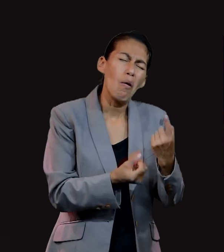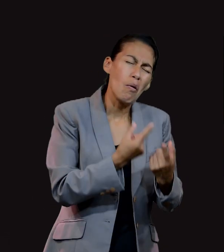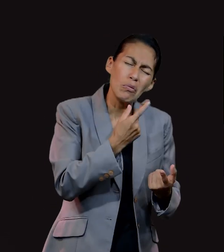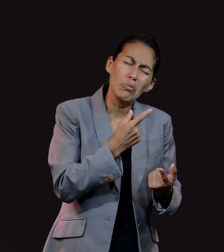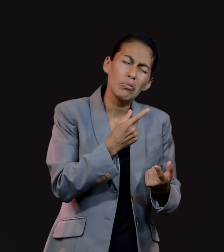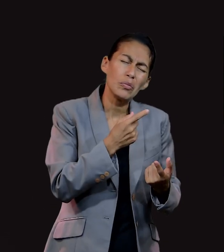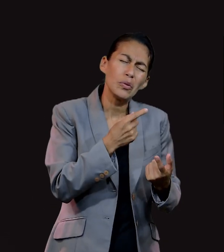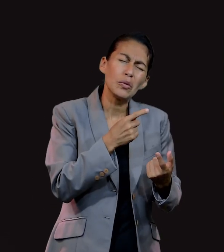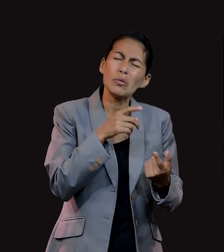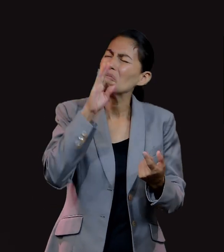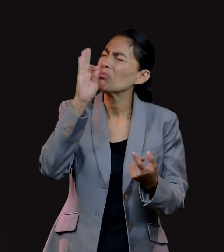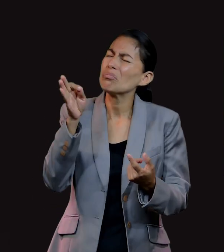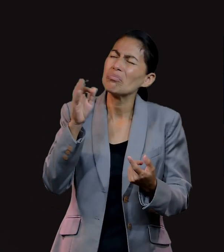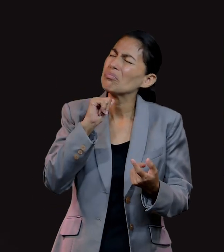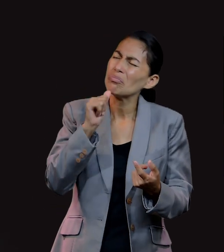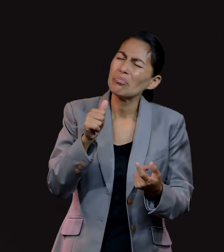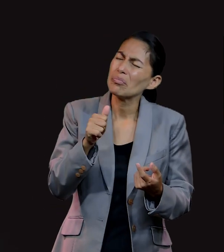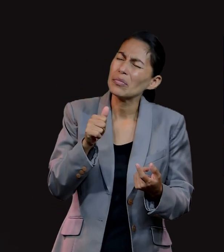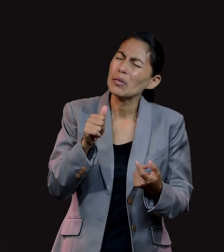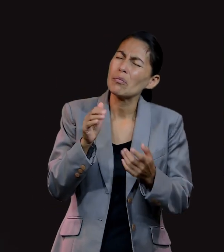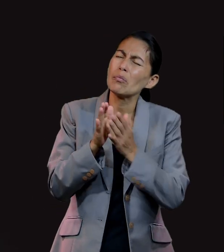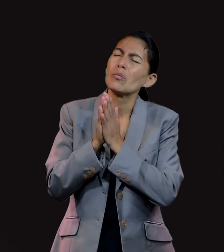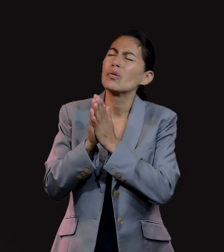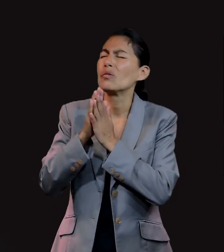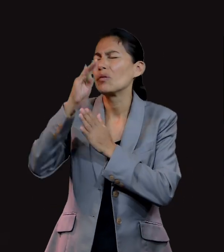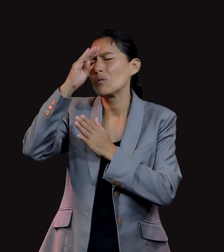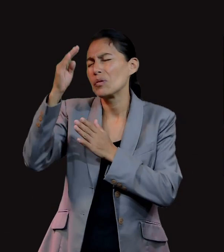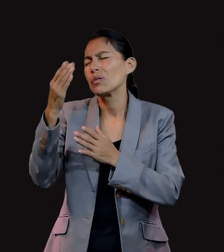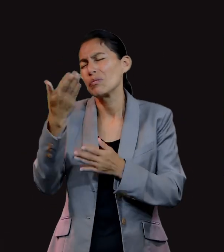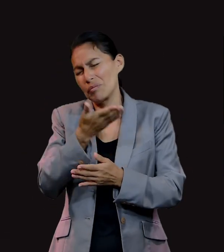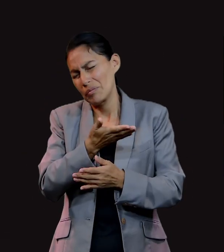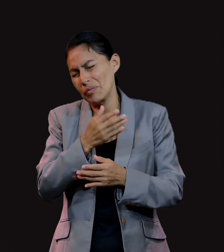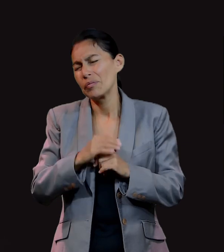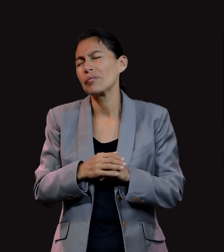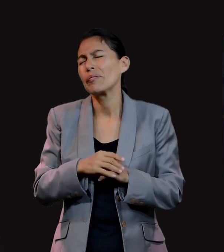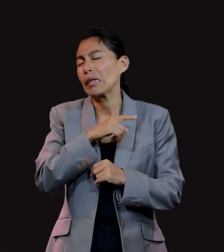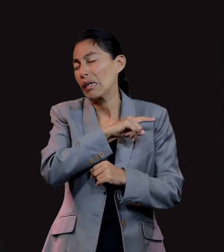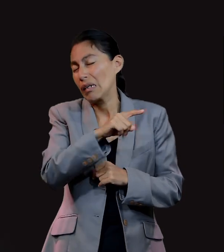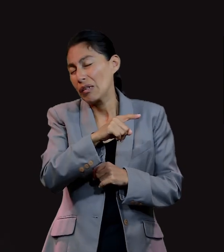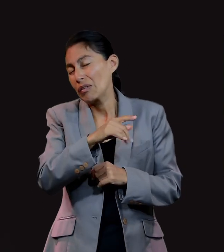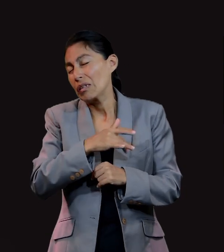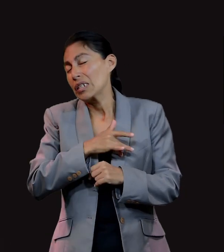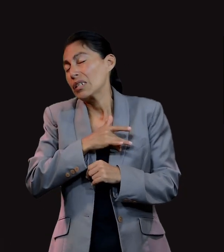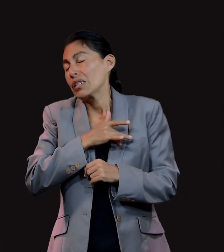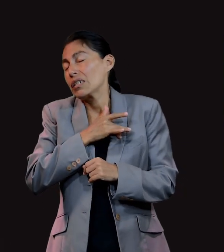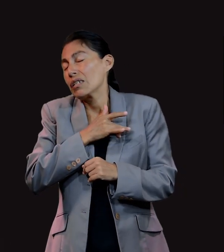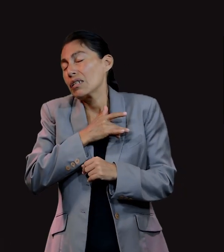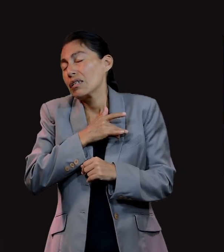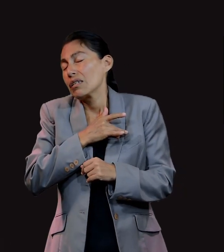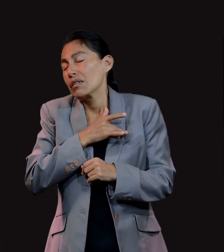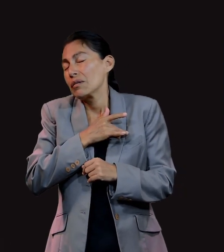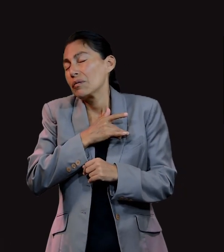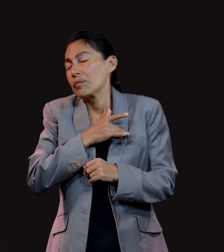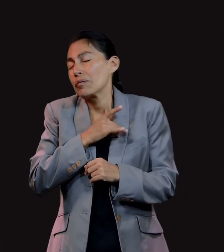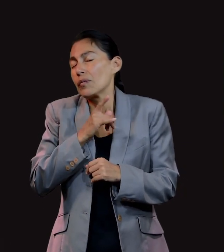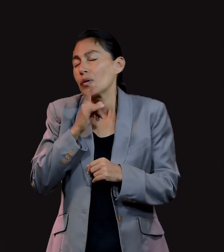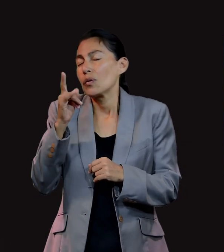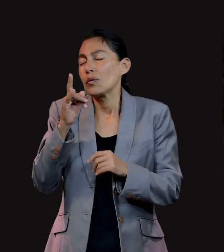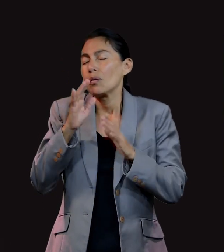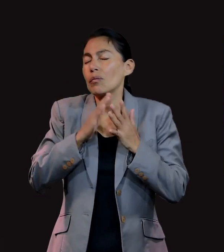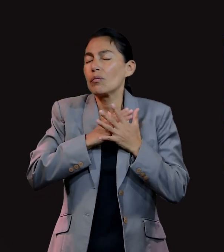convertido Por favor Señor Interfiere Amén Que ellos puedan sentir En esta noche